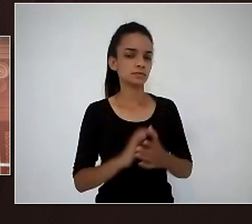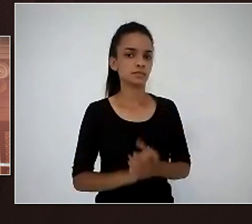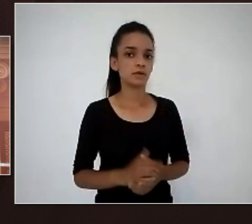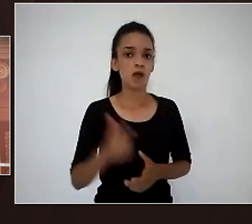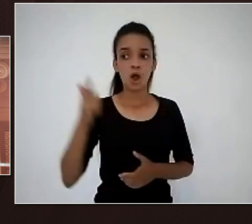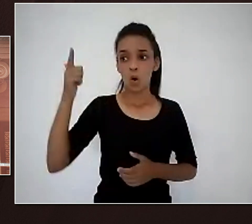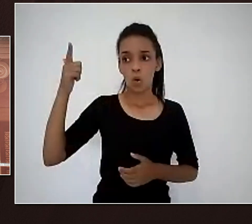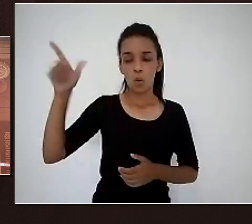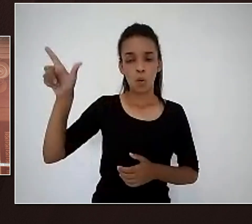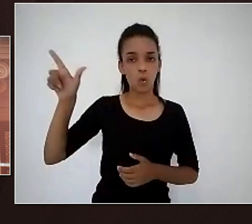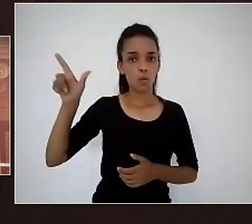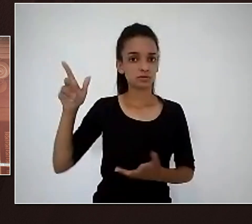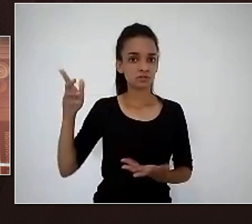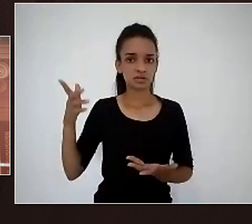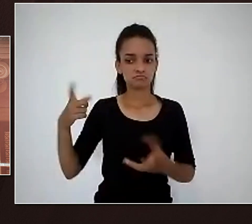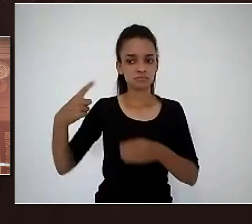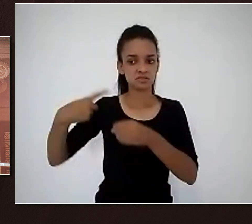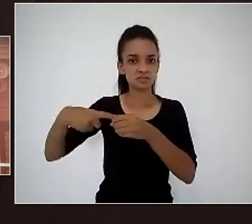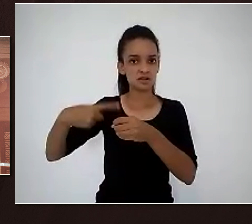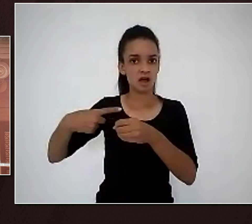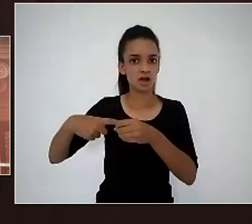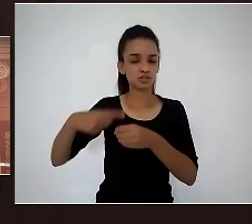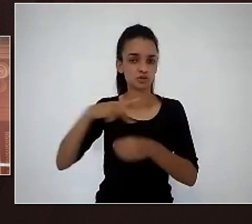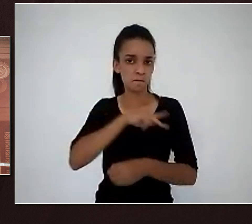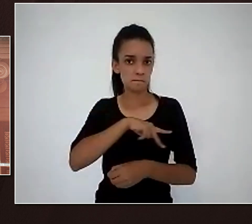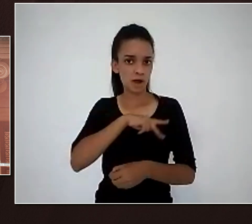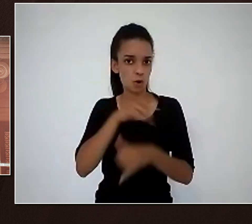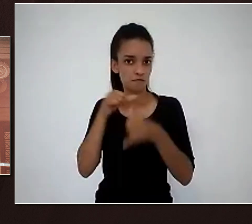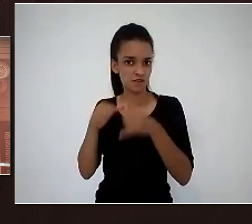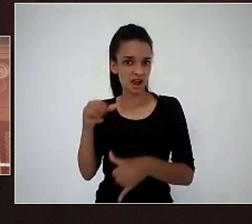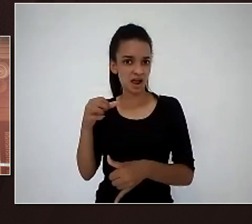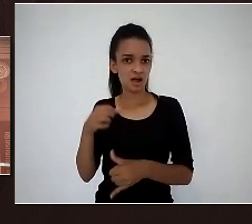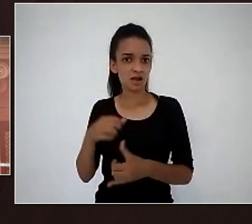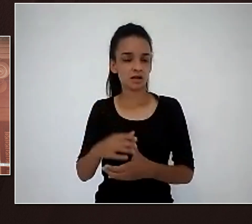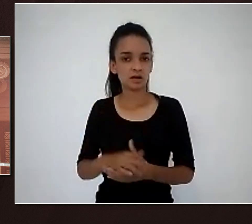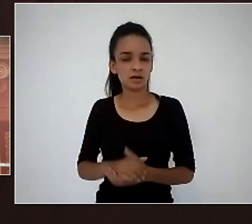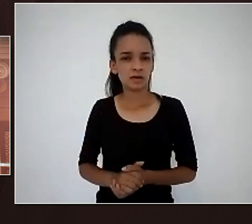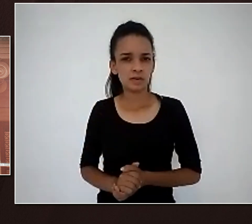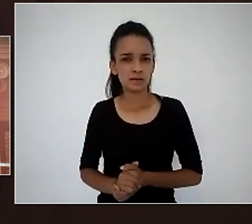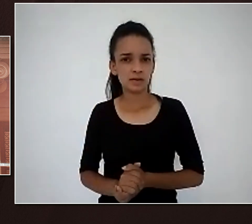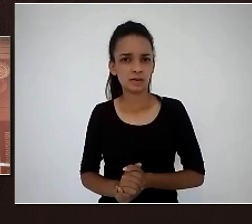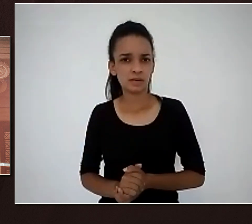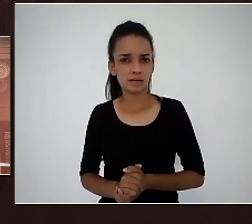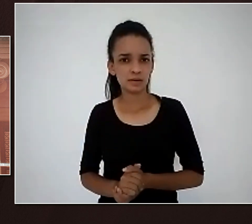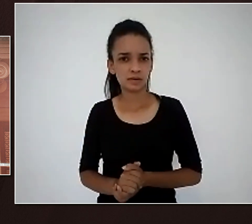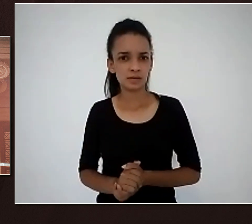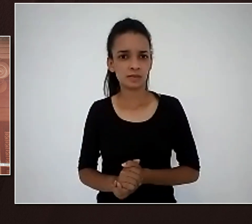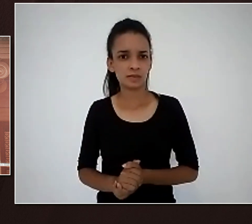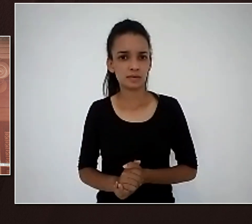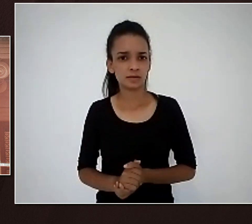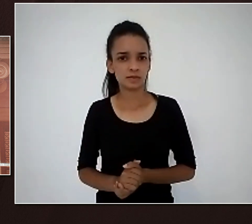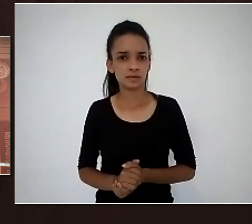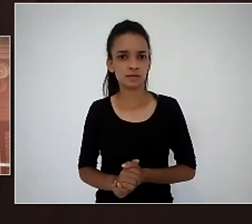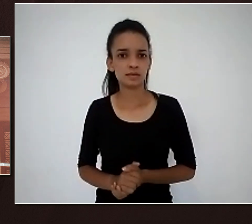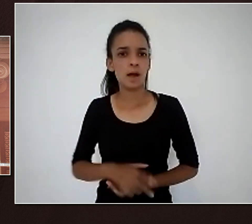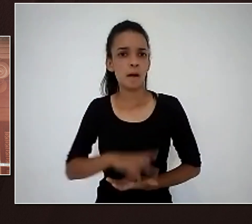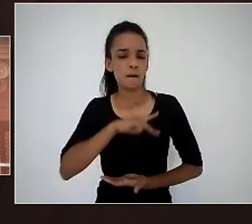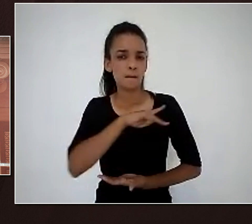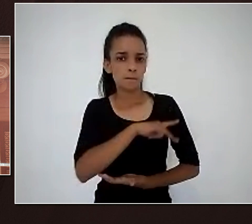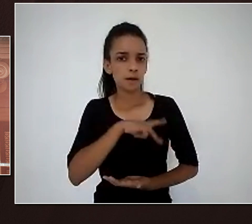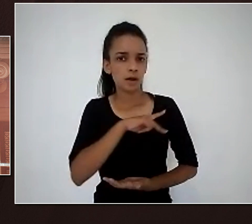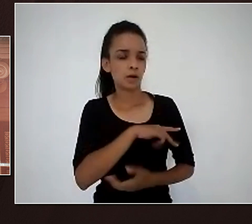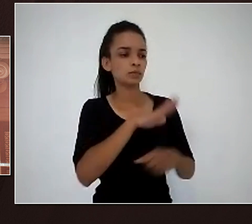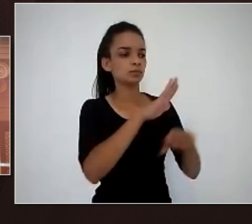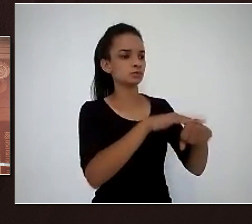permaneceu, né? Na verdade, no livro de Atos 20, quando ele mandou chamar os presbíteros de Éfeso